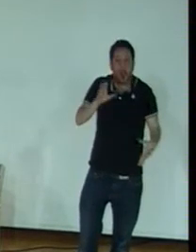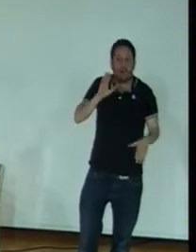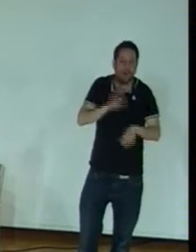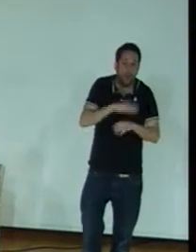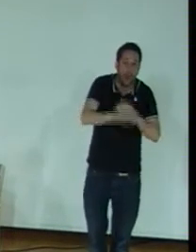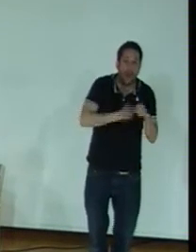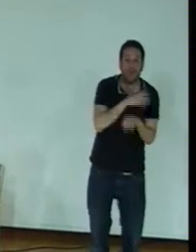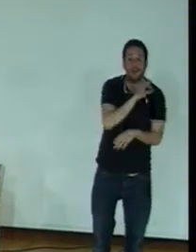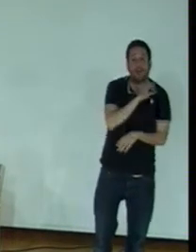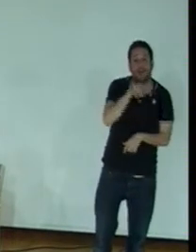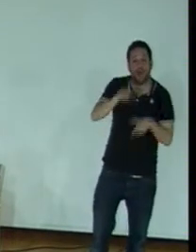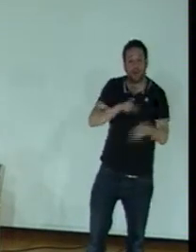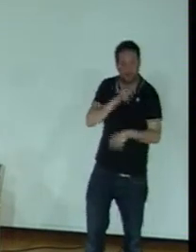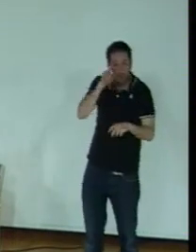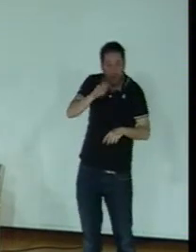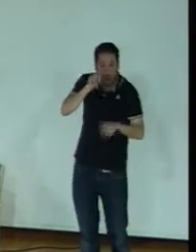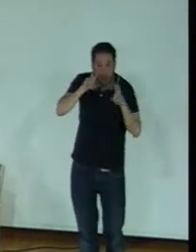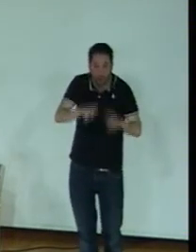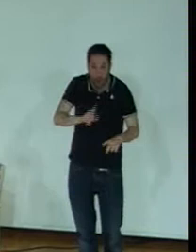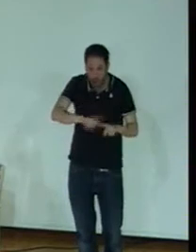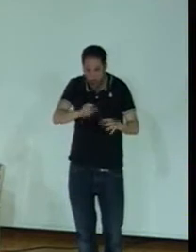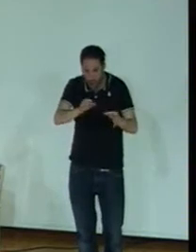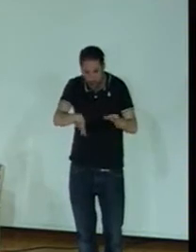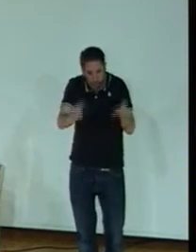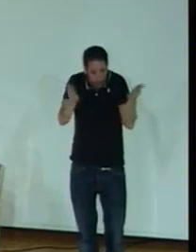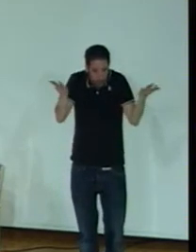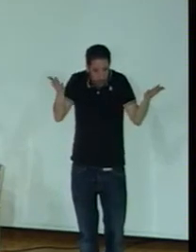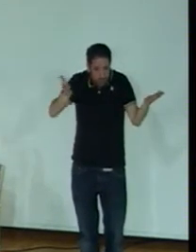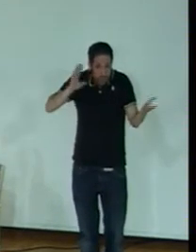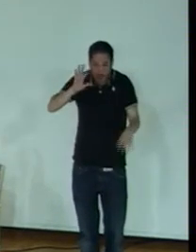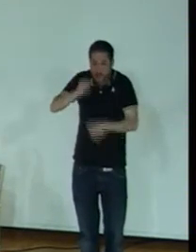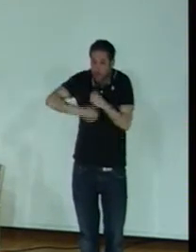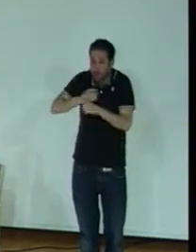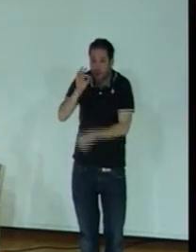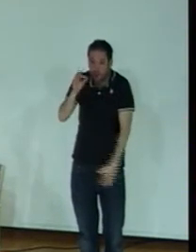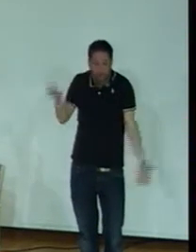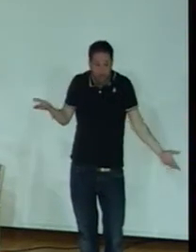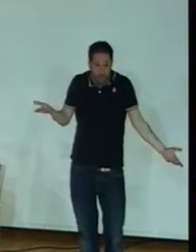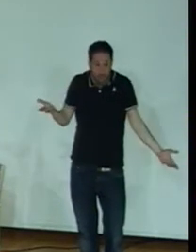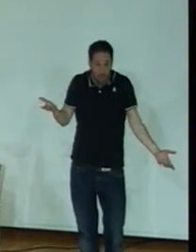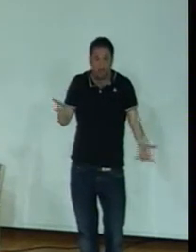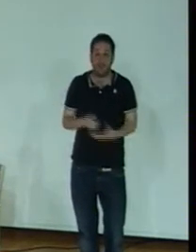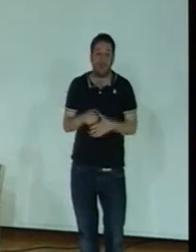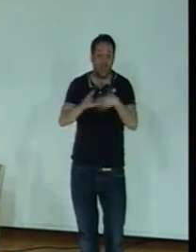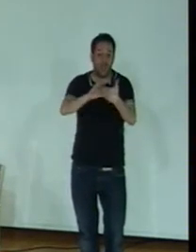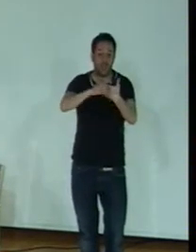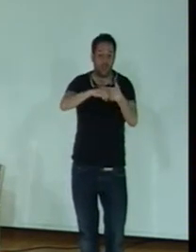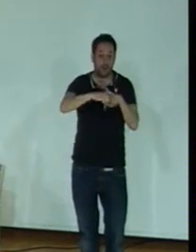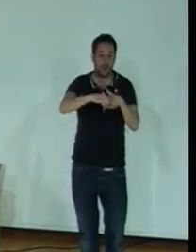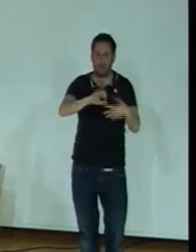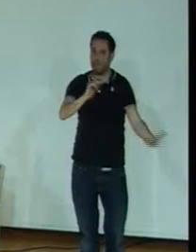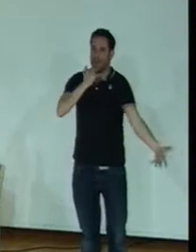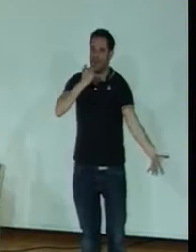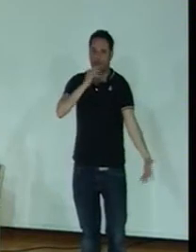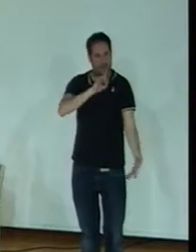50, les policiers enquêtaient déjà et résolvaient déjà les énigmes. Donc le chiffrement n'est pas une arme